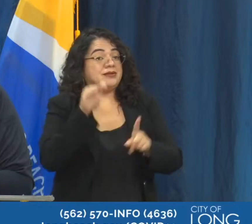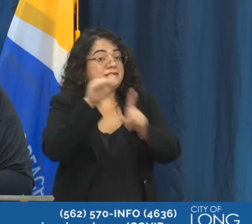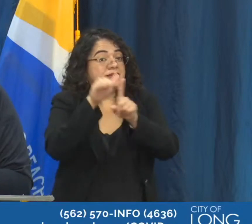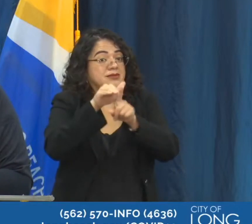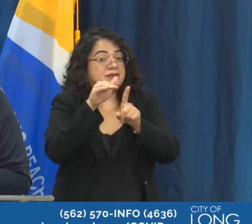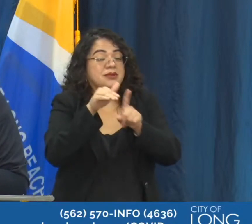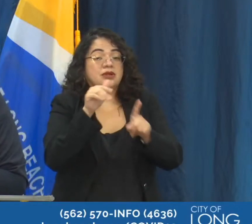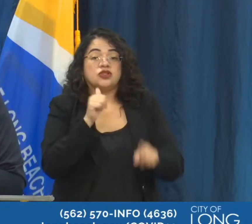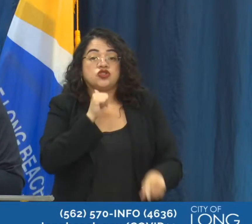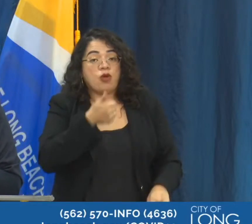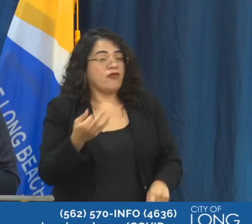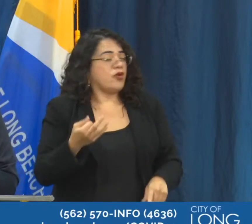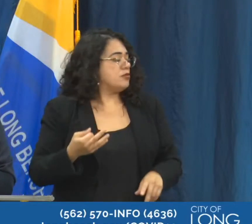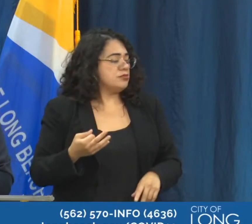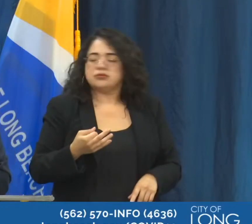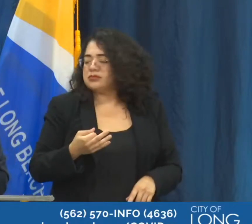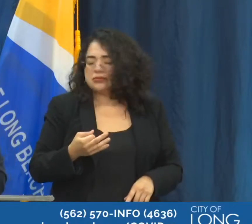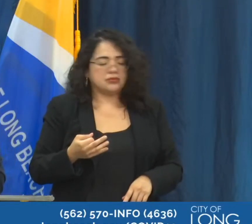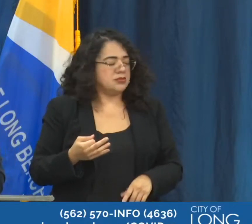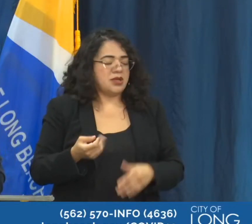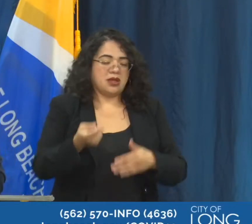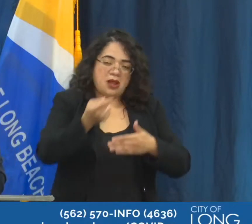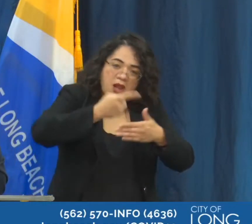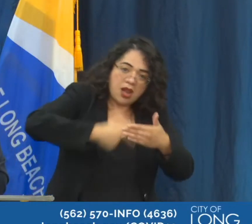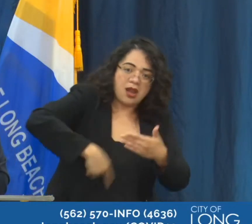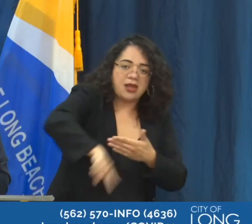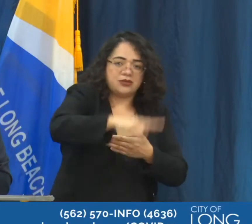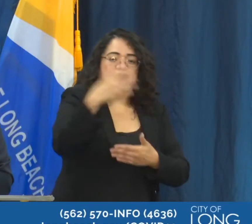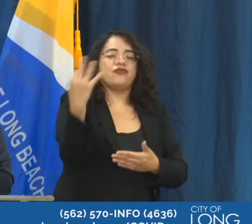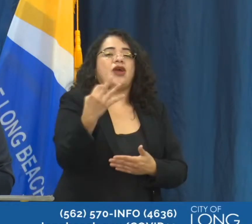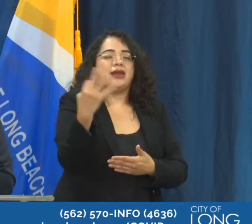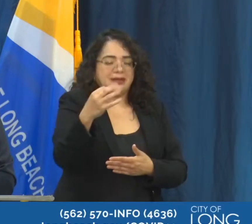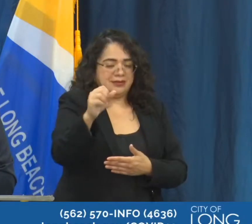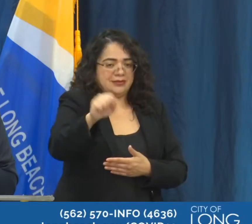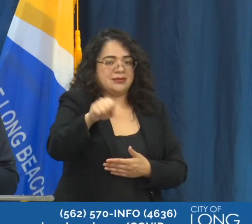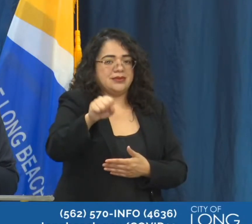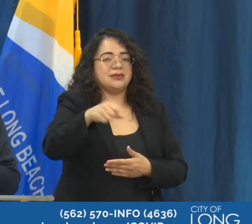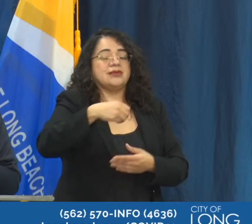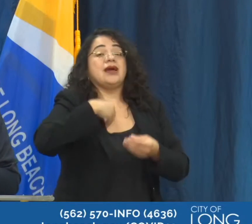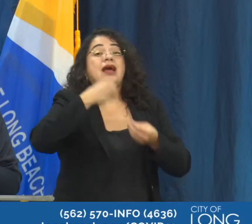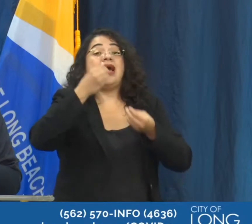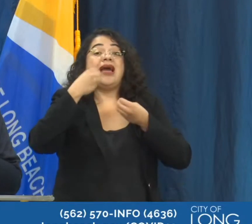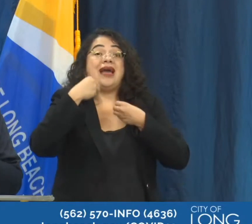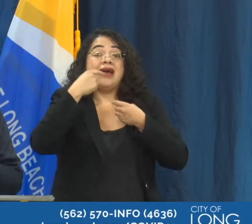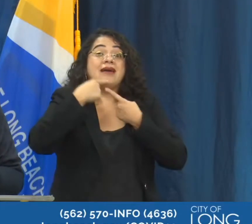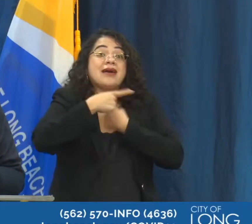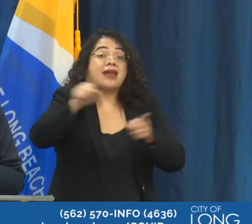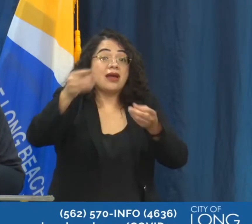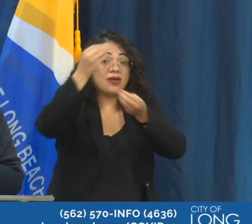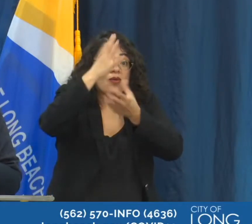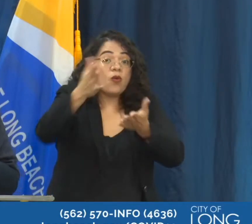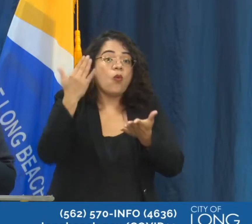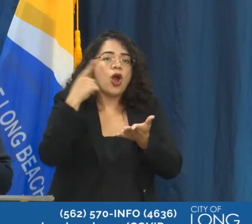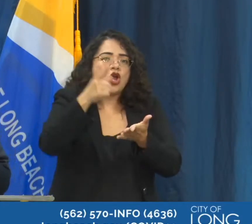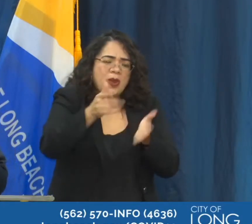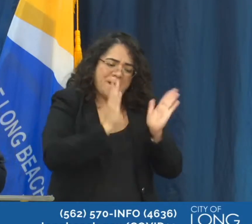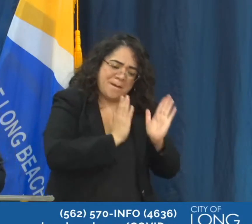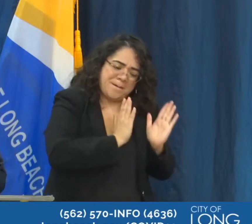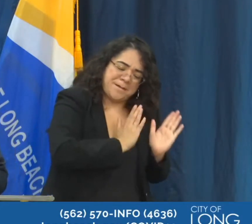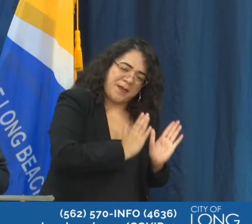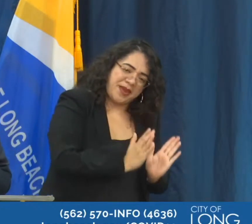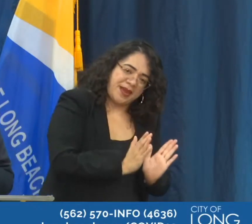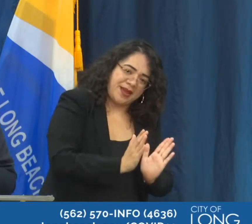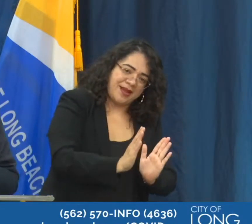no van abrir hasta el próximo viernes estamos anunciando esto hoy para que las empresas tengan tiempo para prepararse para